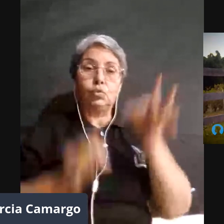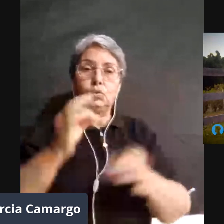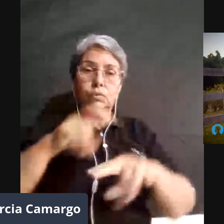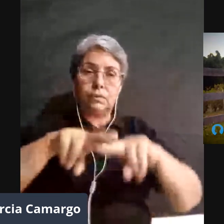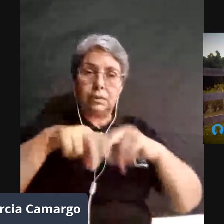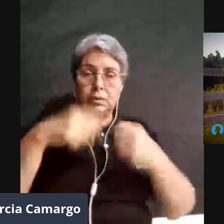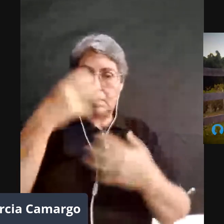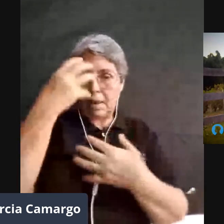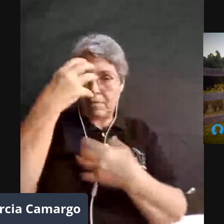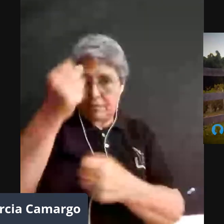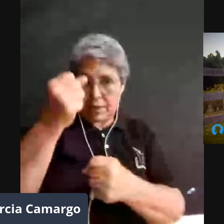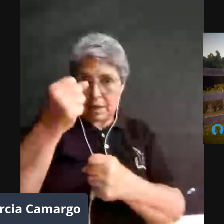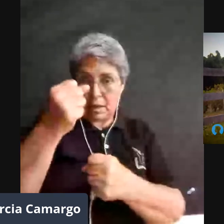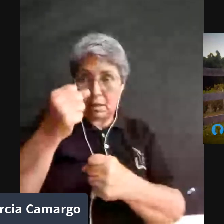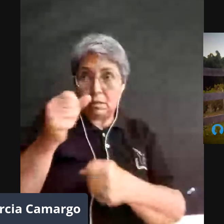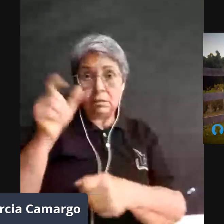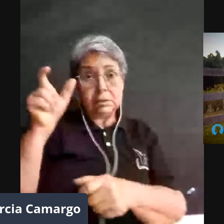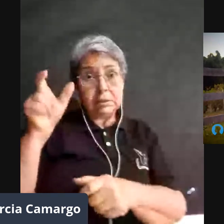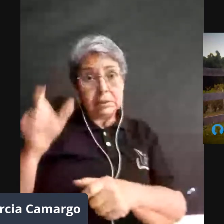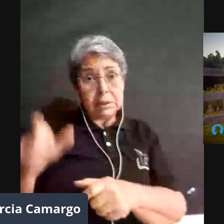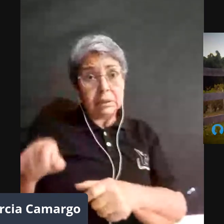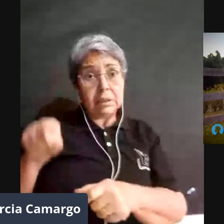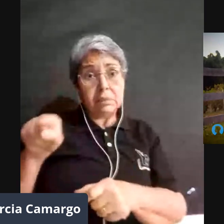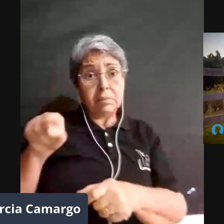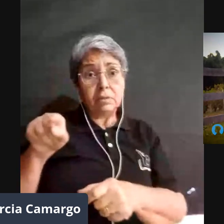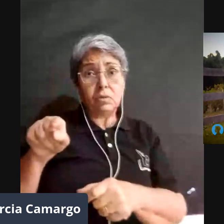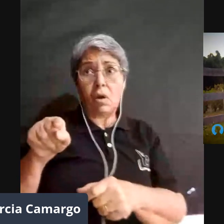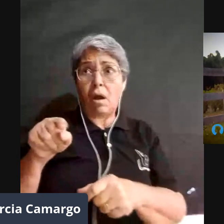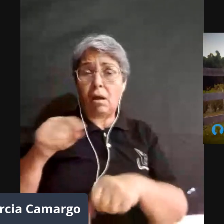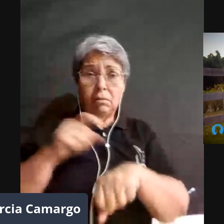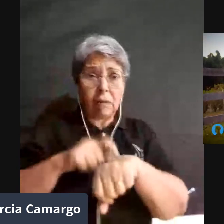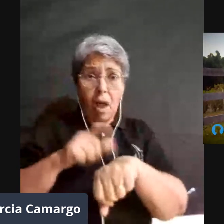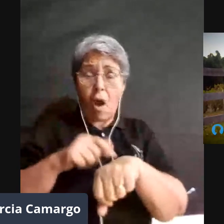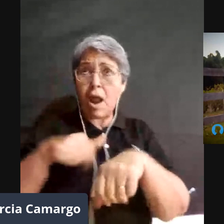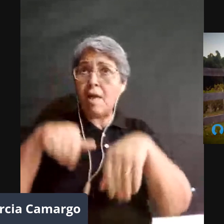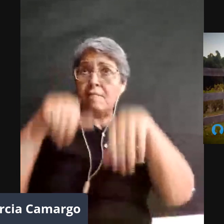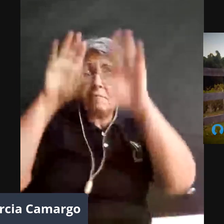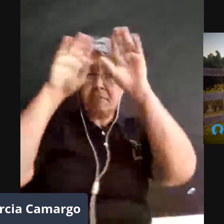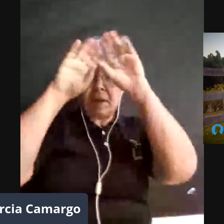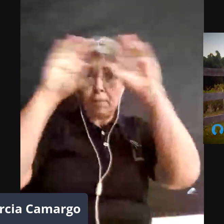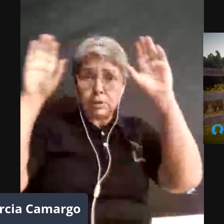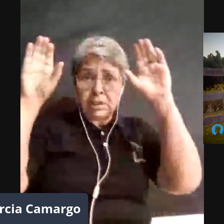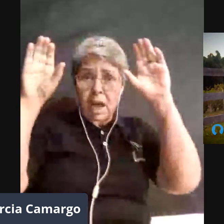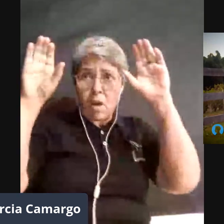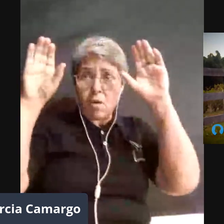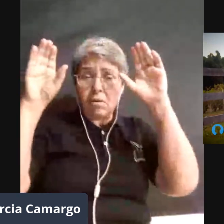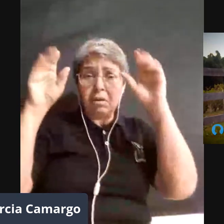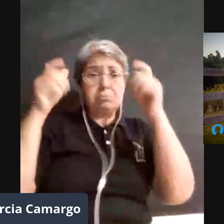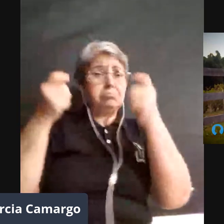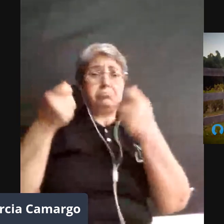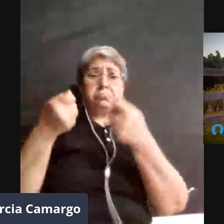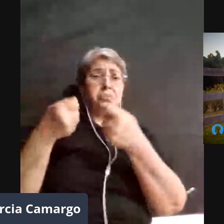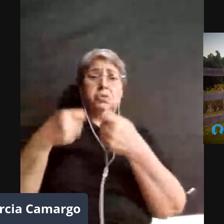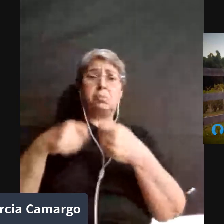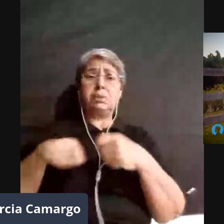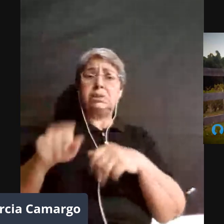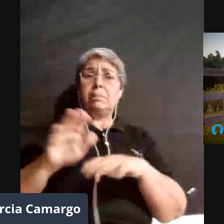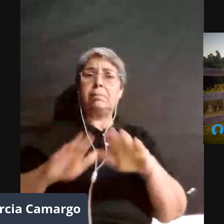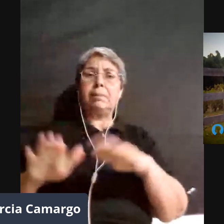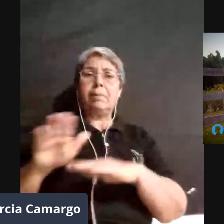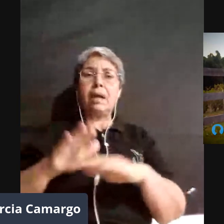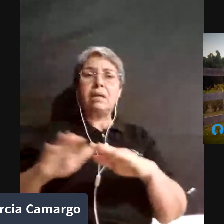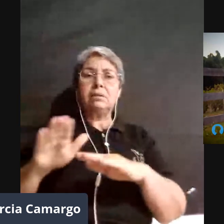por natureza imortal e os salvos vão imediatamente para o céu quando eles morrem, não se faz necessária nenhuma preparação